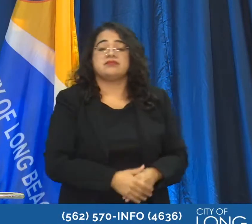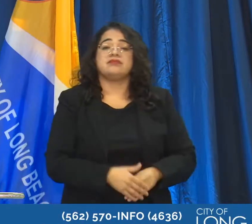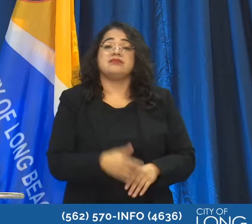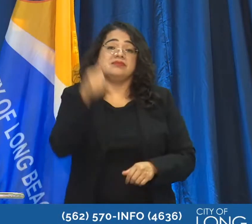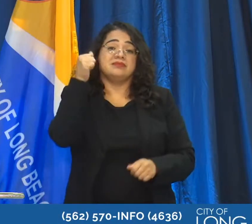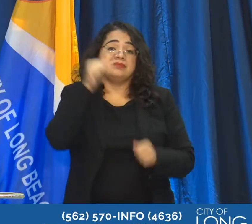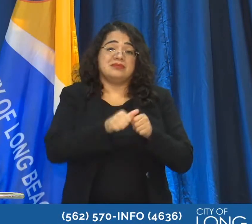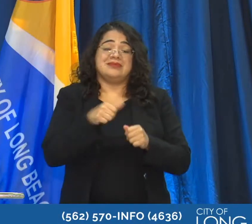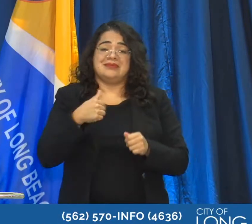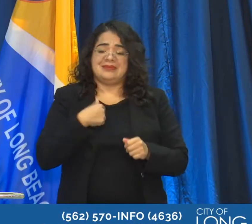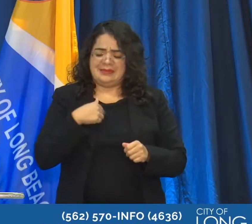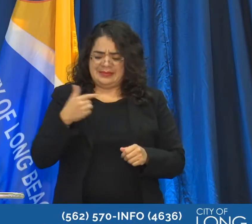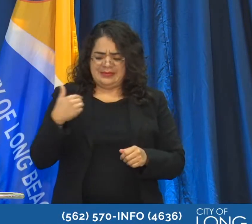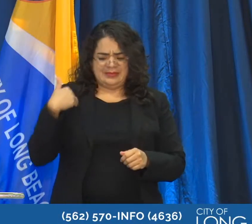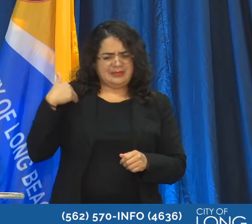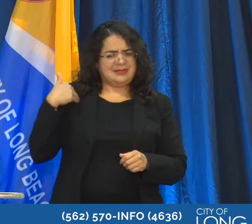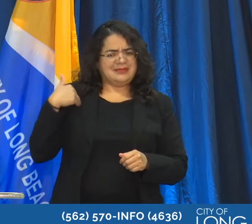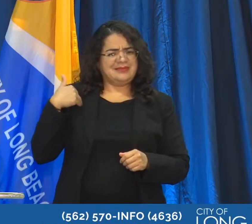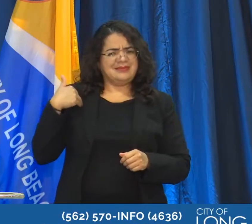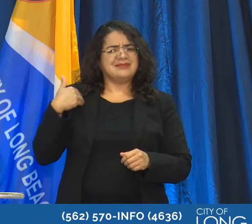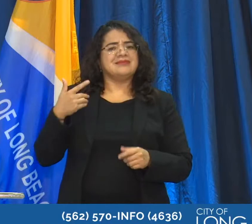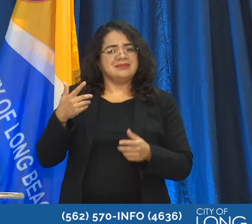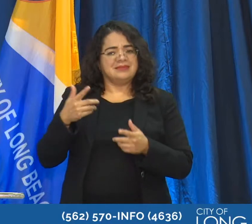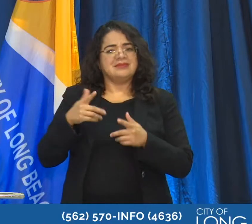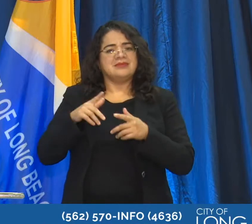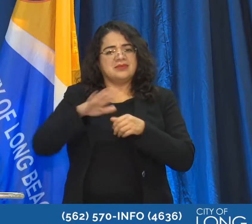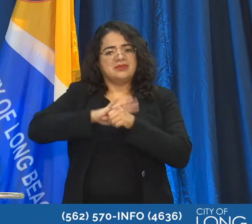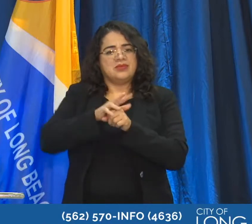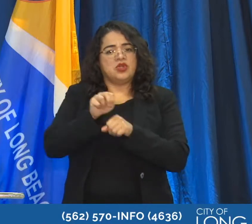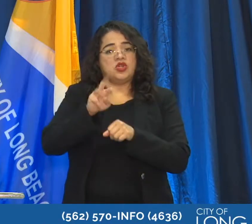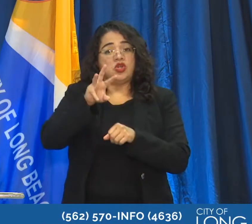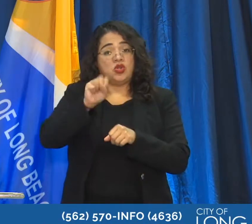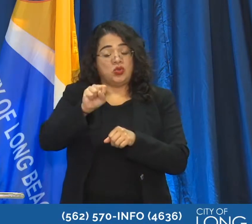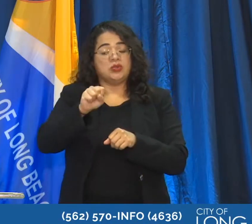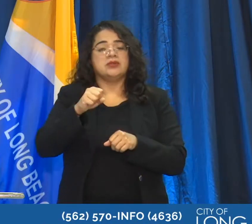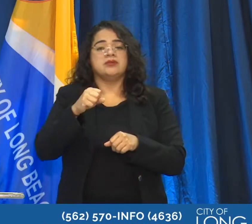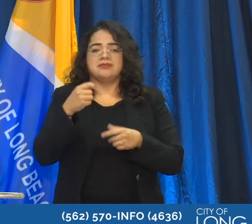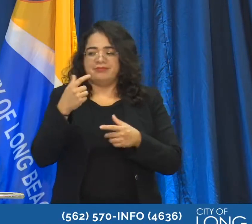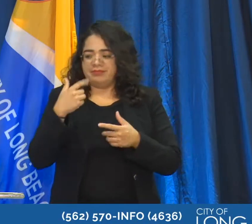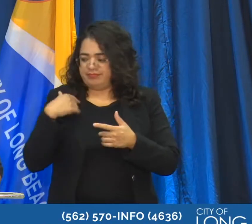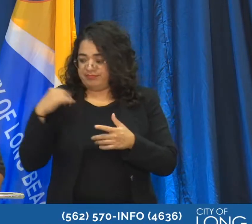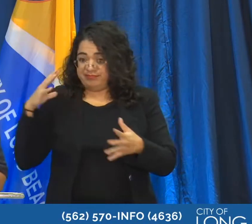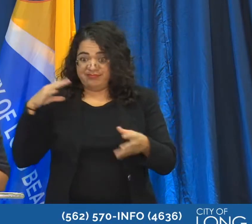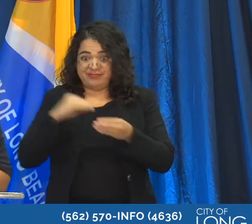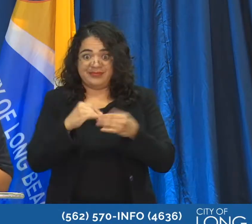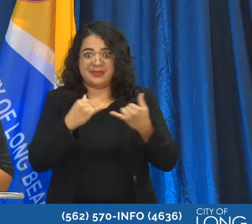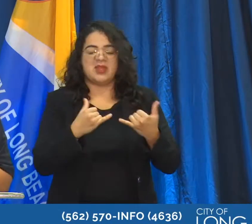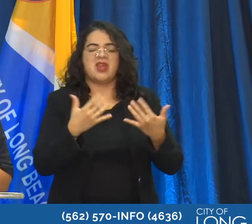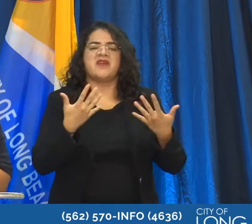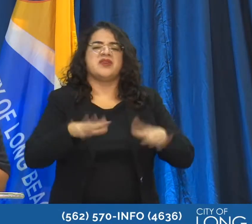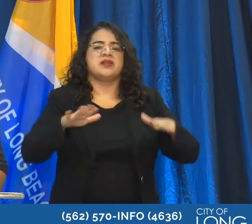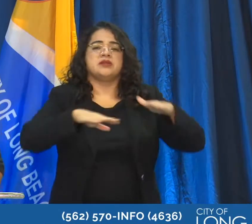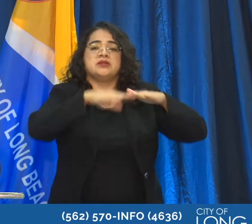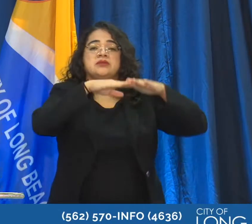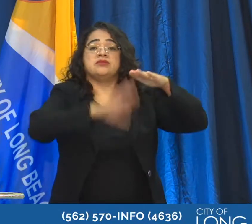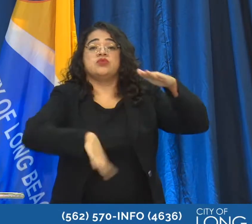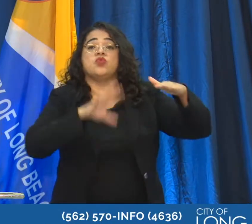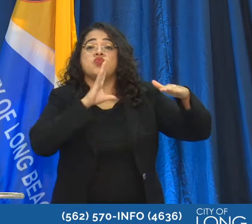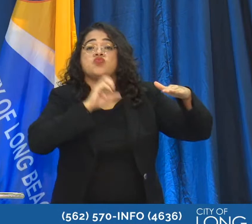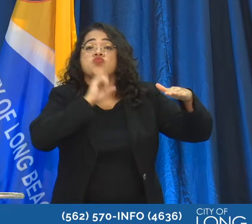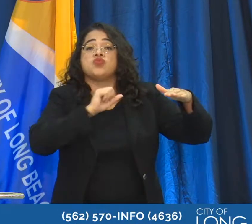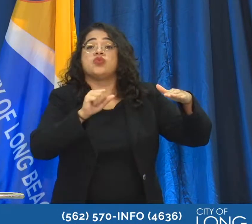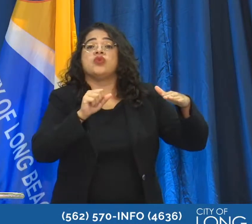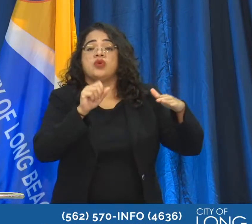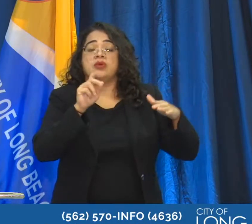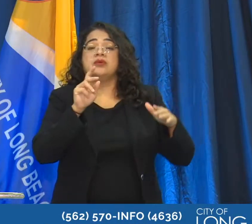que compartimos datos con usted, más personas menores de 30 años de edad continúan saliendo positivos. 1/3